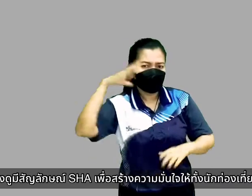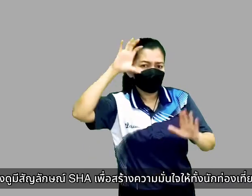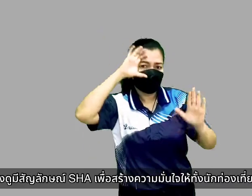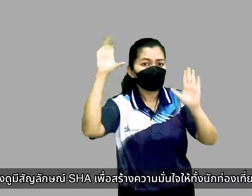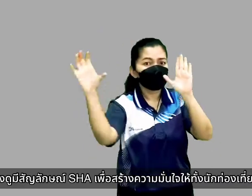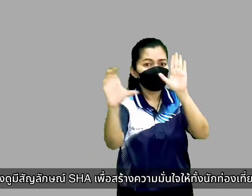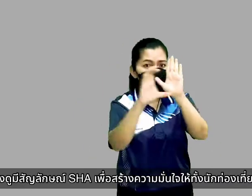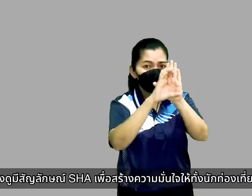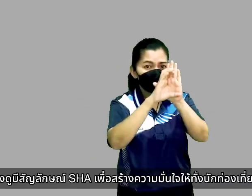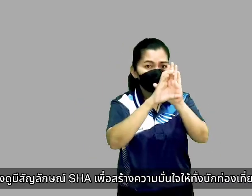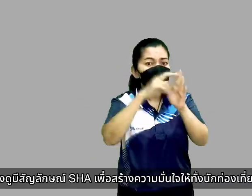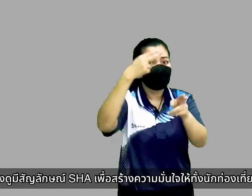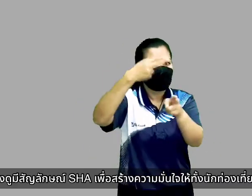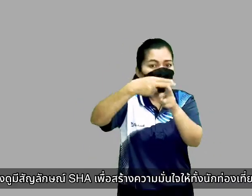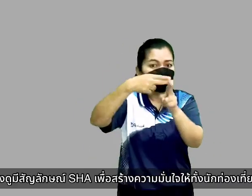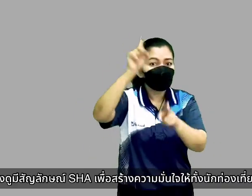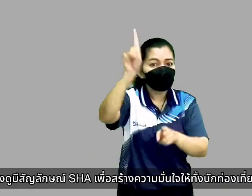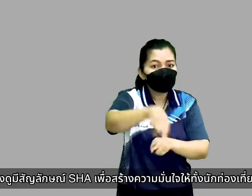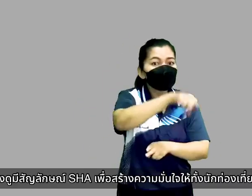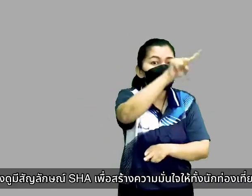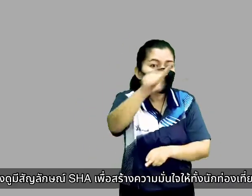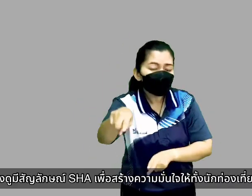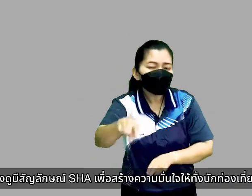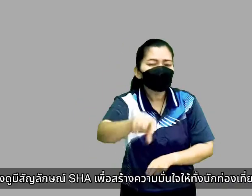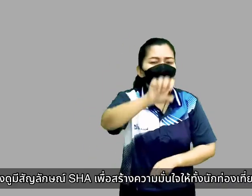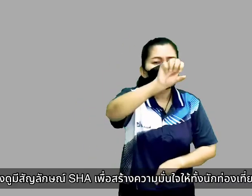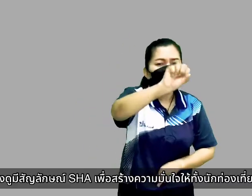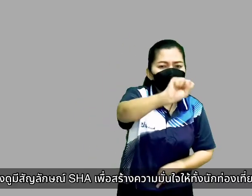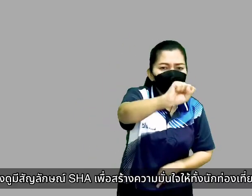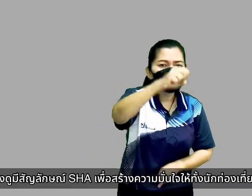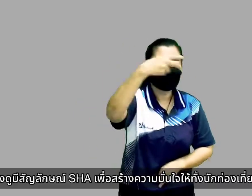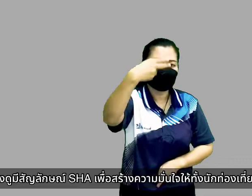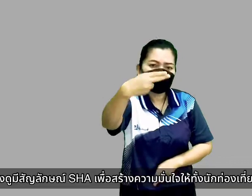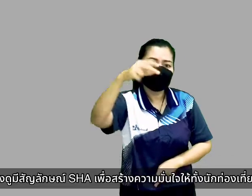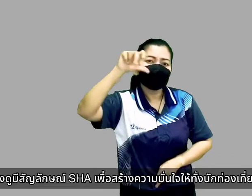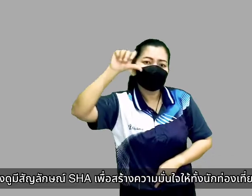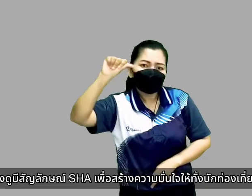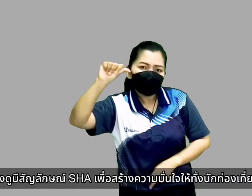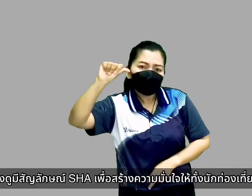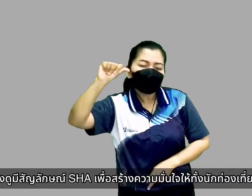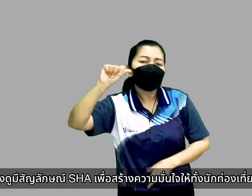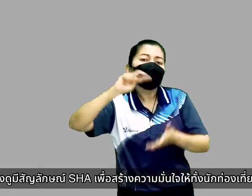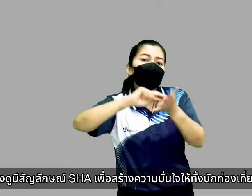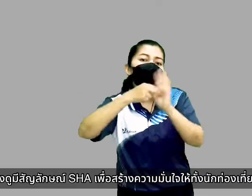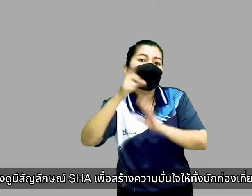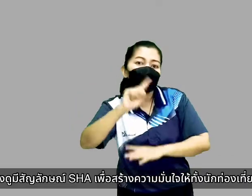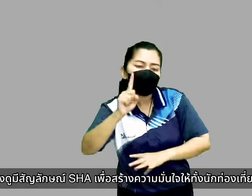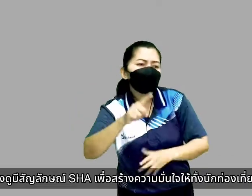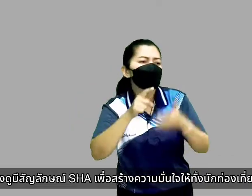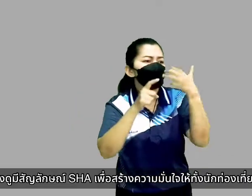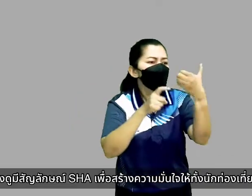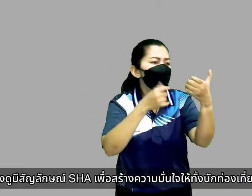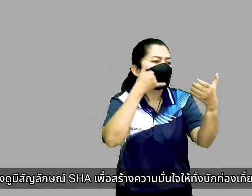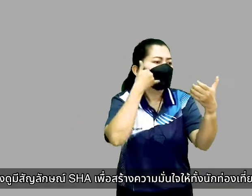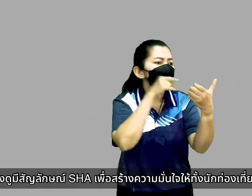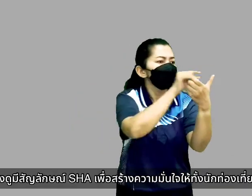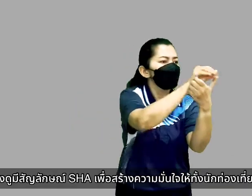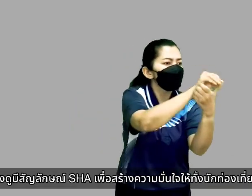ๆที่ต้องดูมีสัญลักษณ์SHA เพื่อสร้างความมั่นใจให้ทั้งนักท่องเที่ยวไปไหนก็ได้ค่ะ